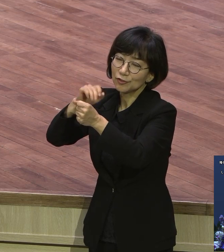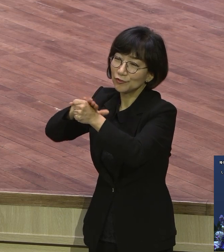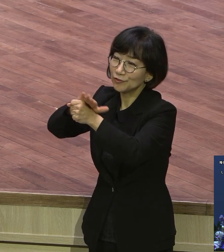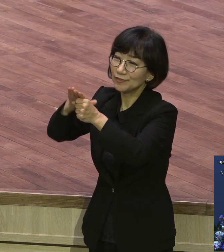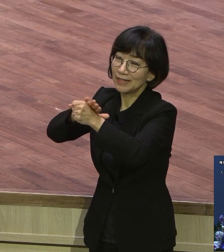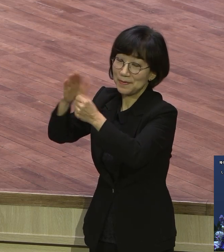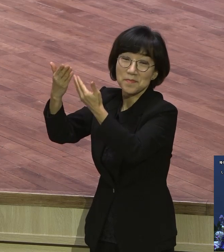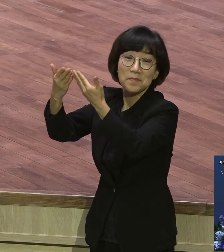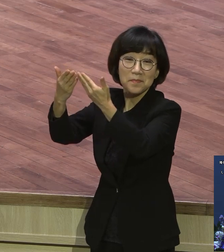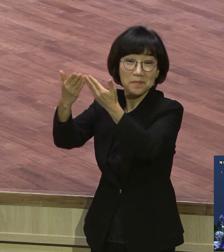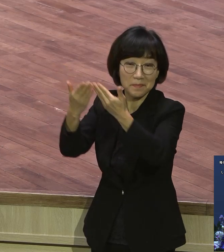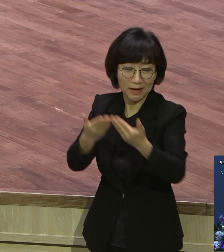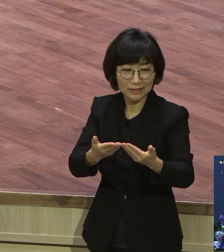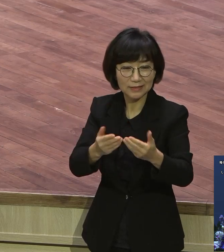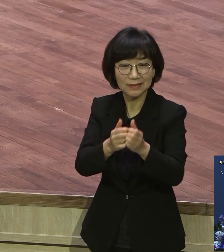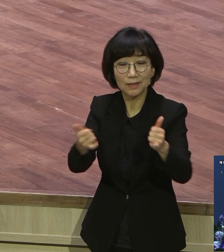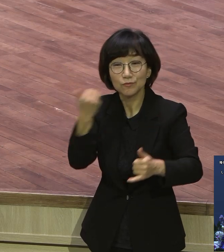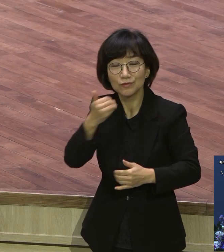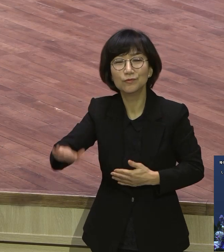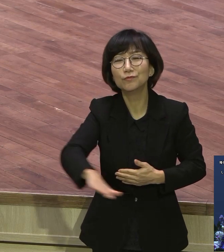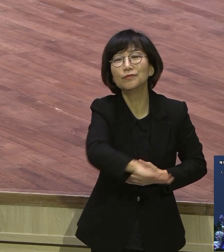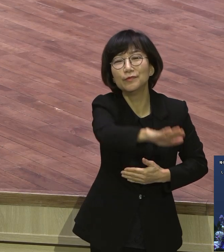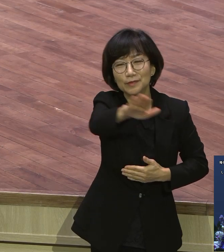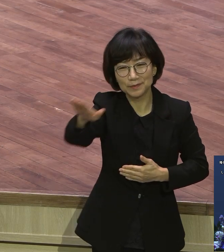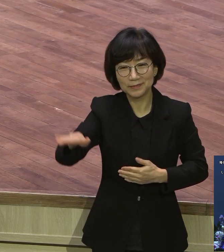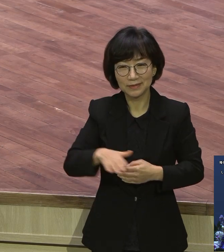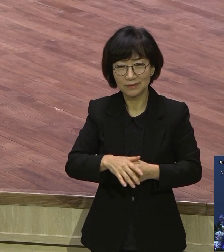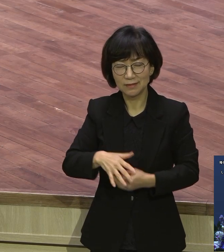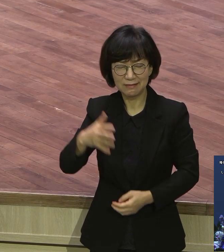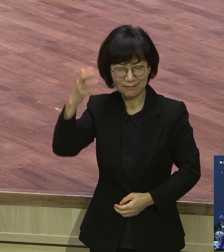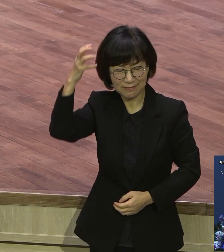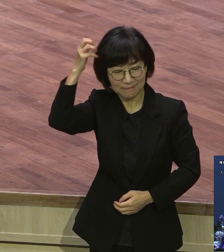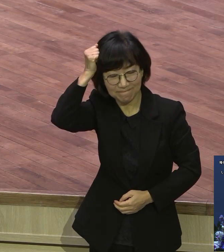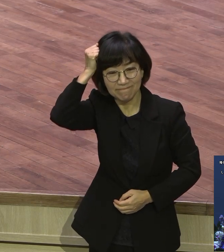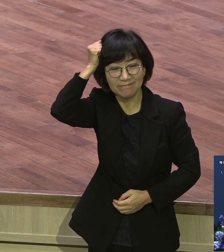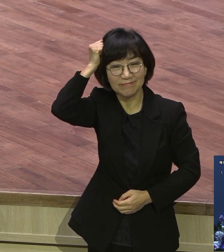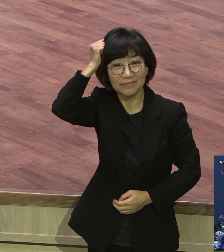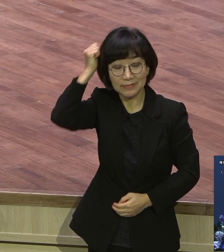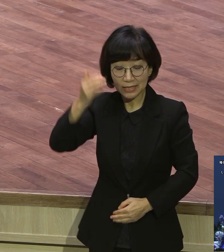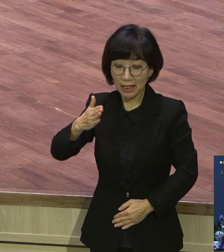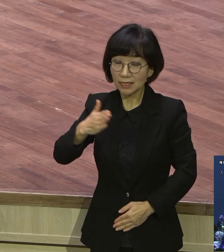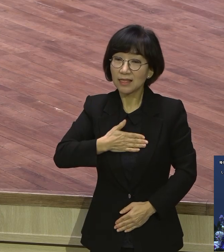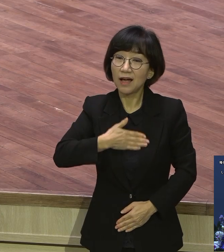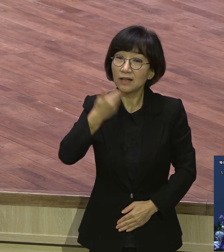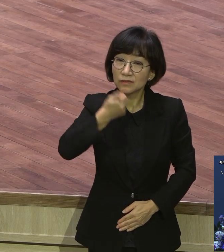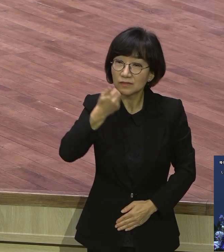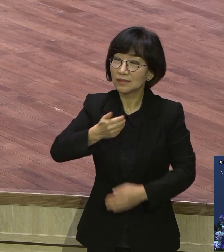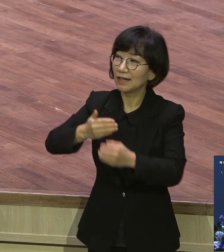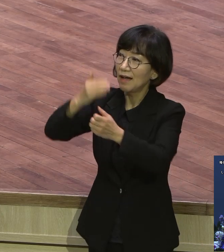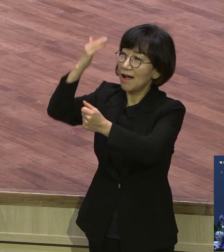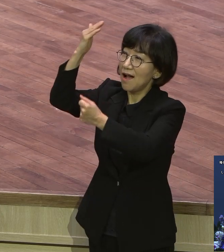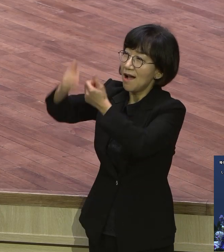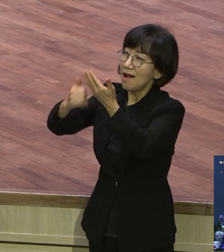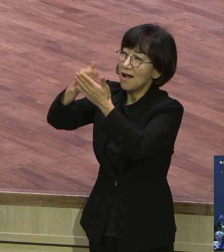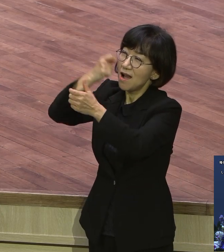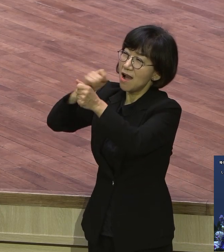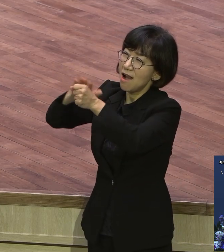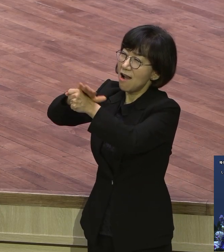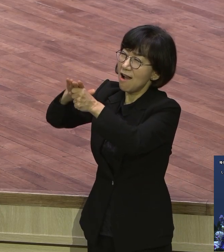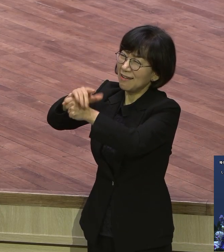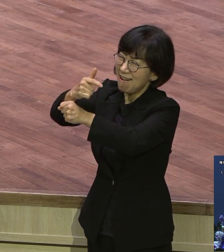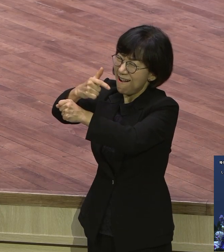최고의 수혜자다 이거 놓치면 안 돼요 나는 하나님의 극률을 제일 많이 받은